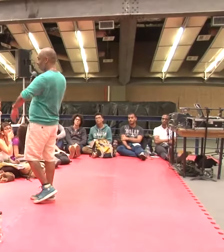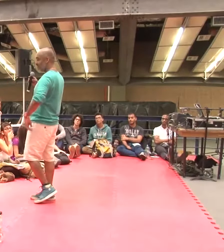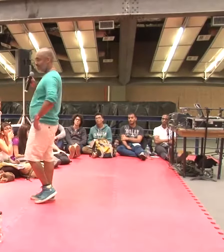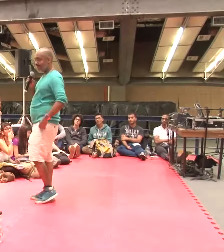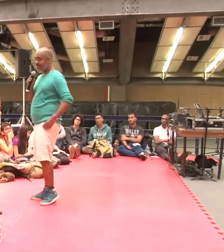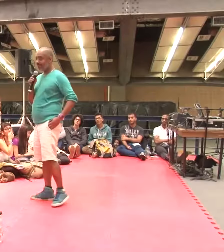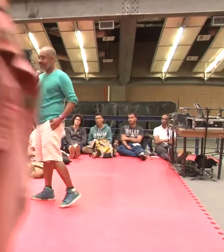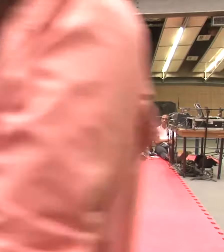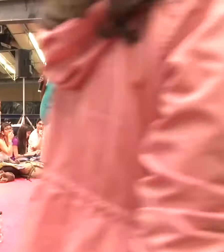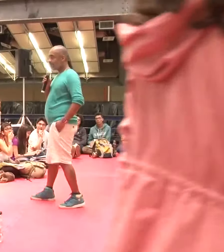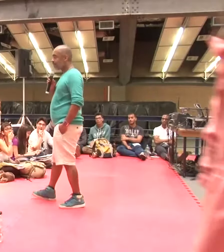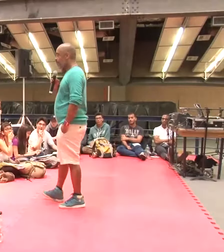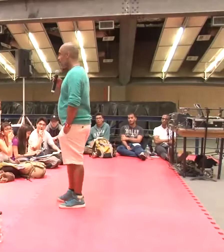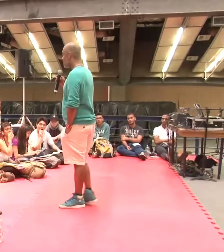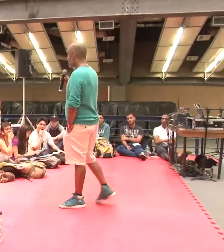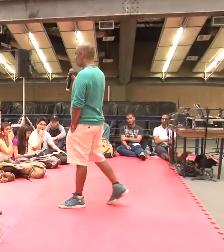questão.